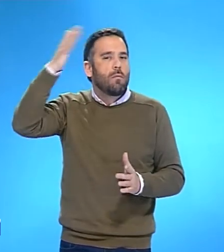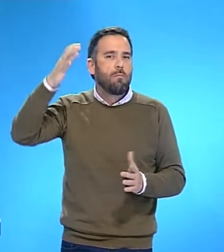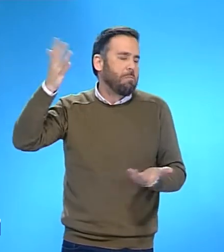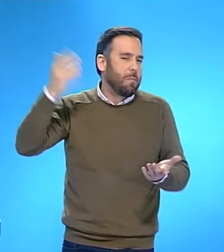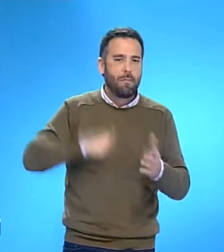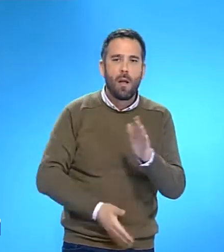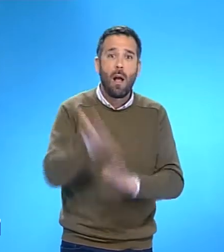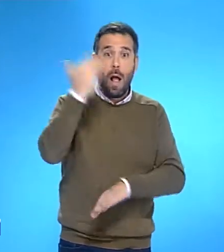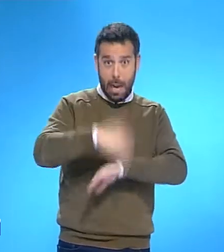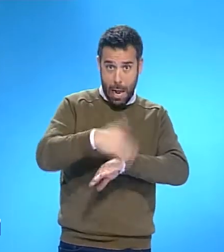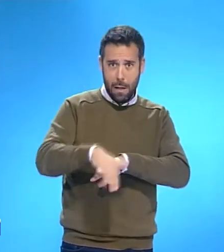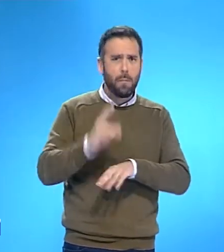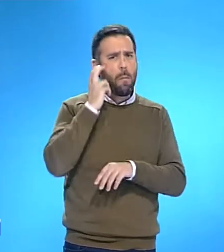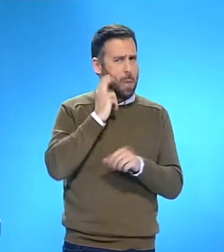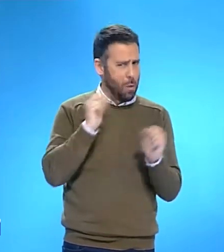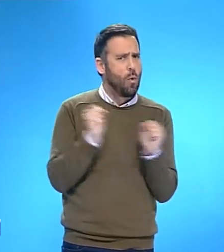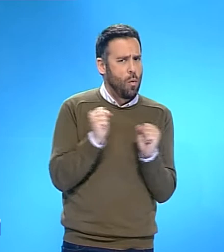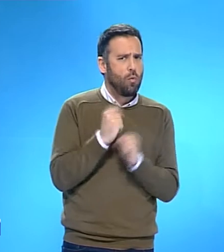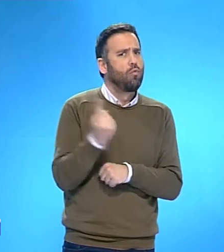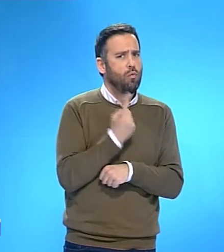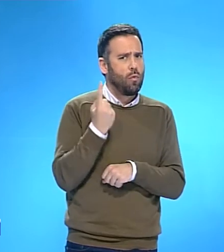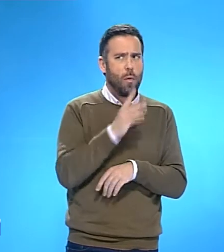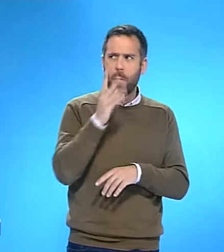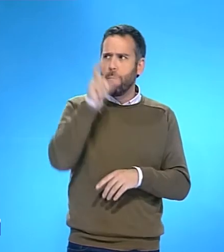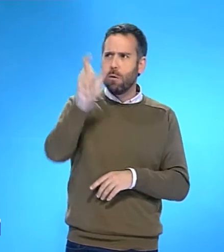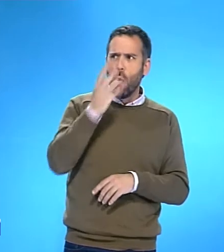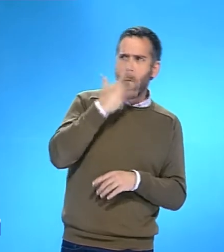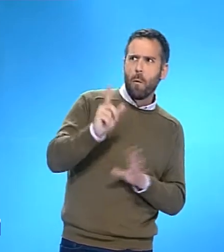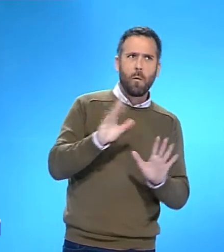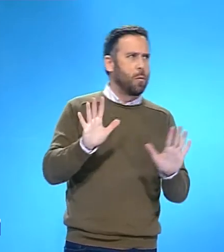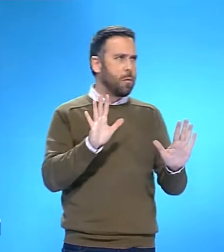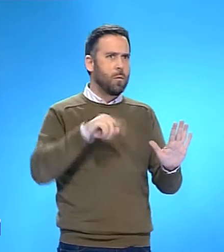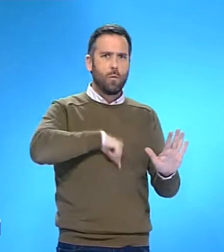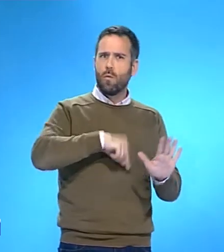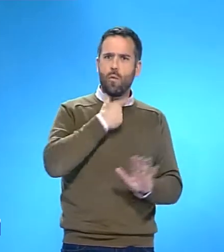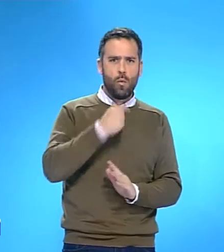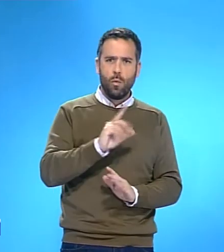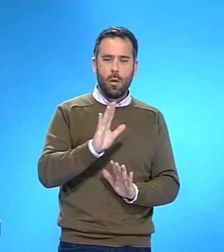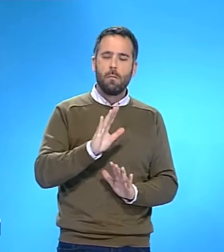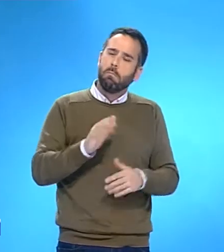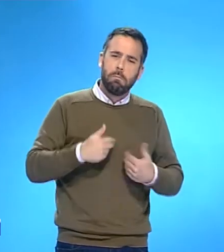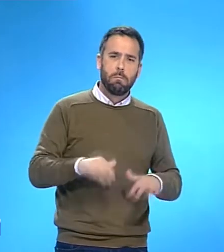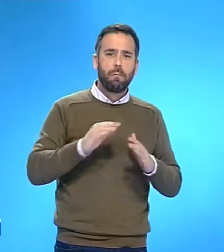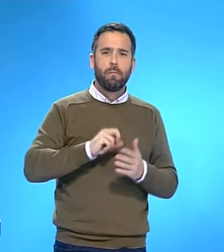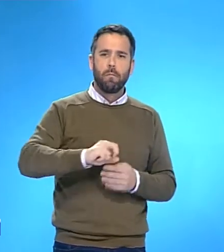y que era muy raro. Así que salió a la calle, aunque le daba miedo salir solo porque no le gustaban los desconocidos.